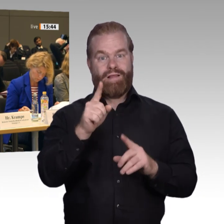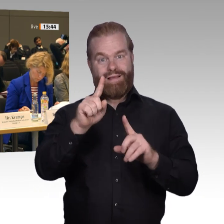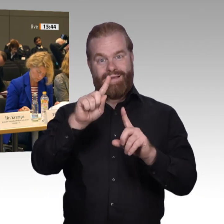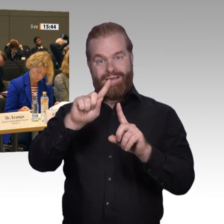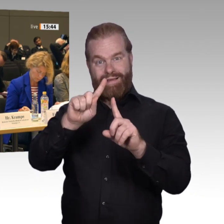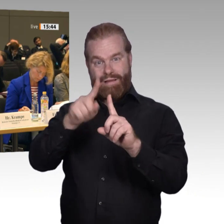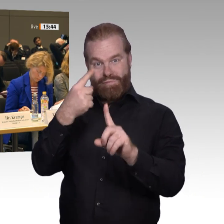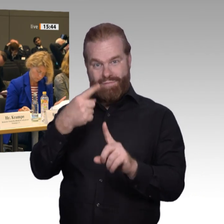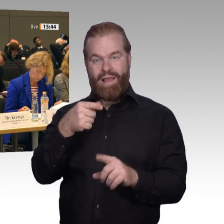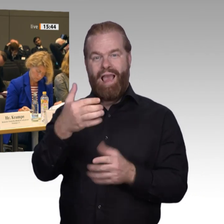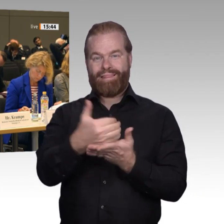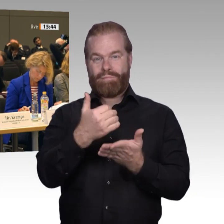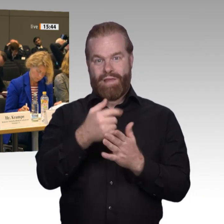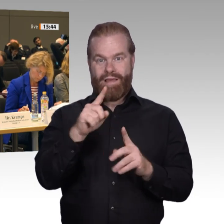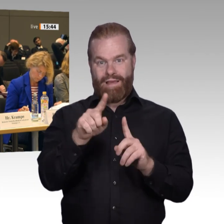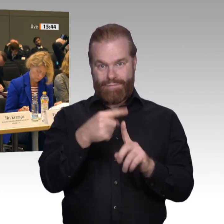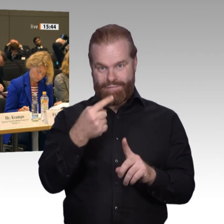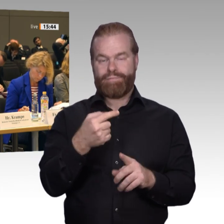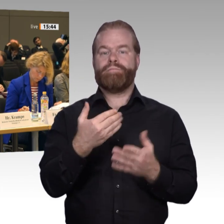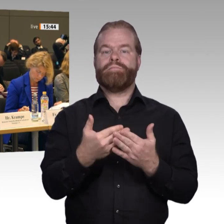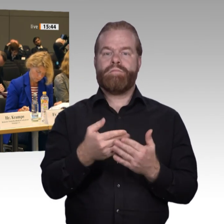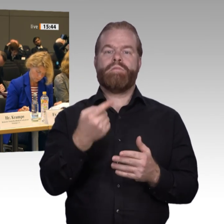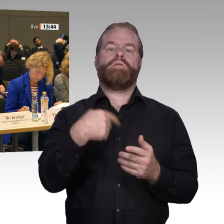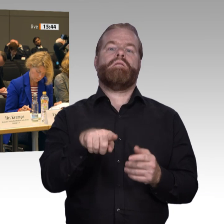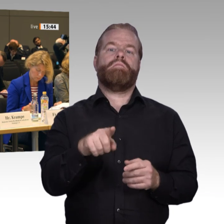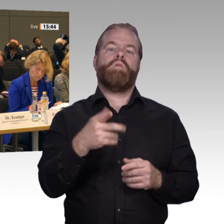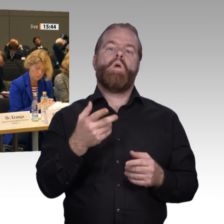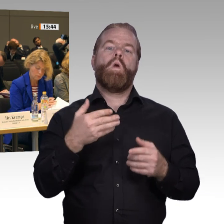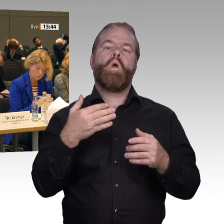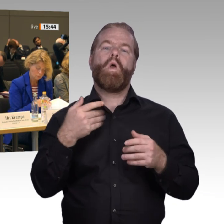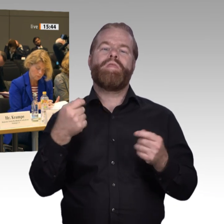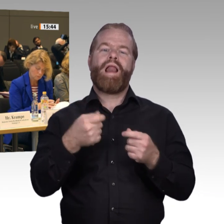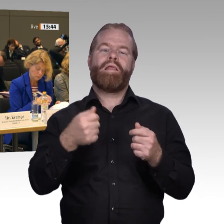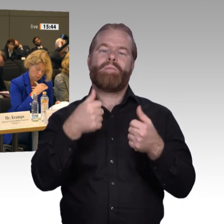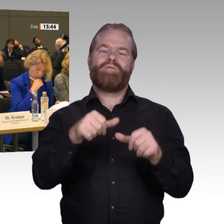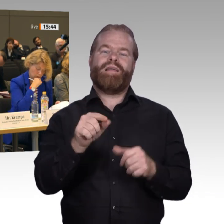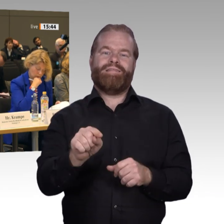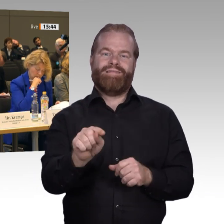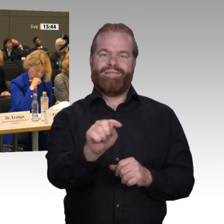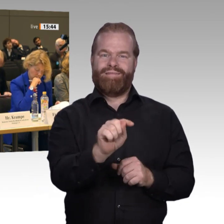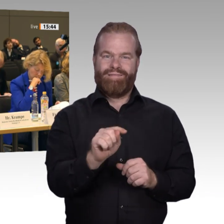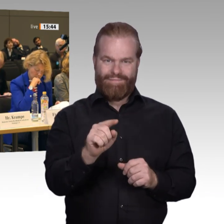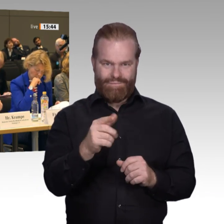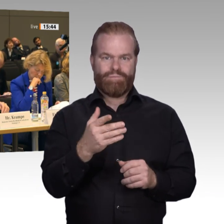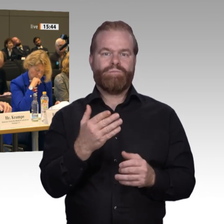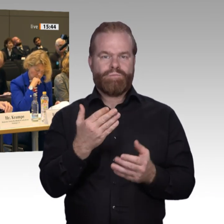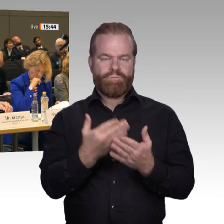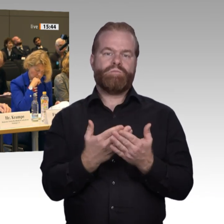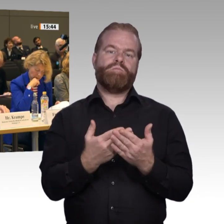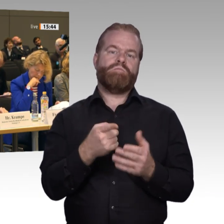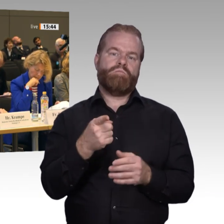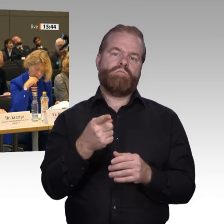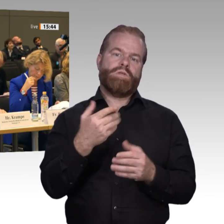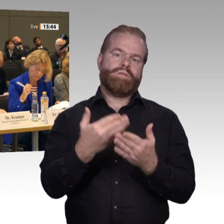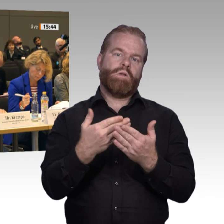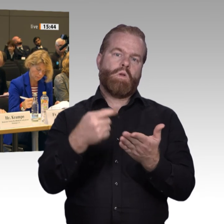auf einen Betrag von 70 Millionen Euro in der Untergrenze belaufen könnte und dass das